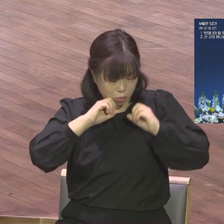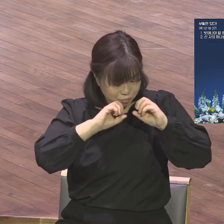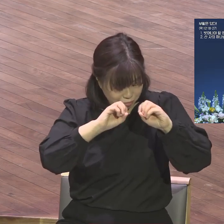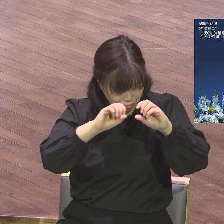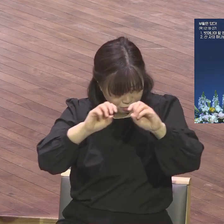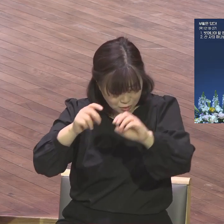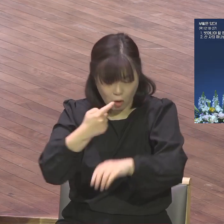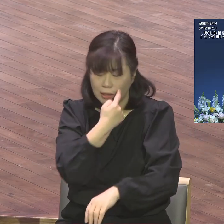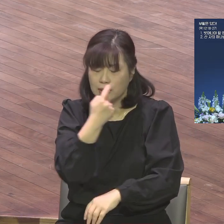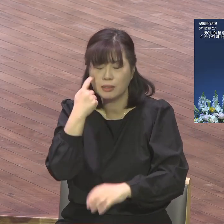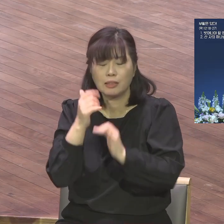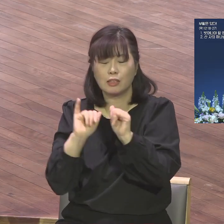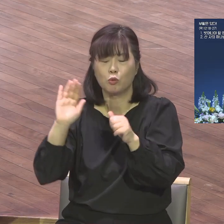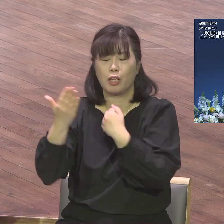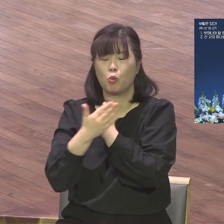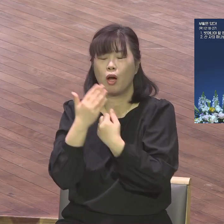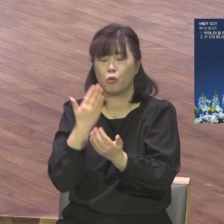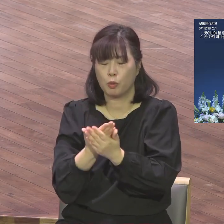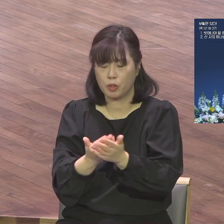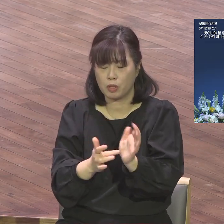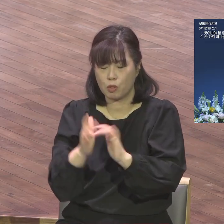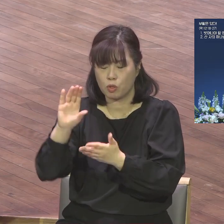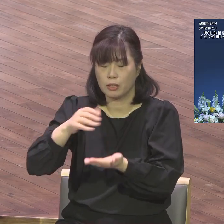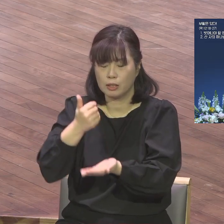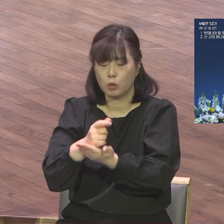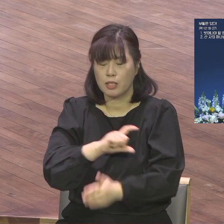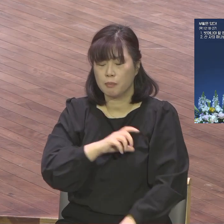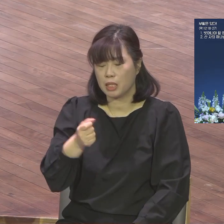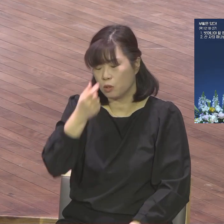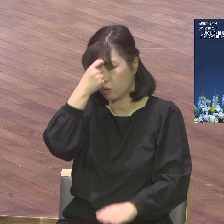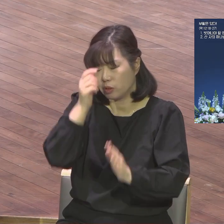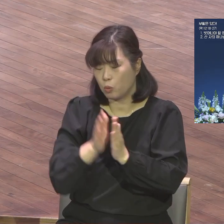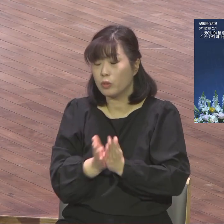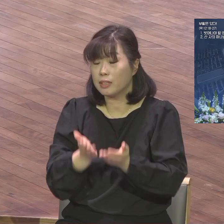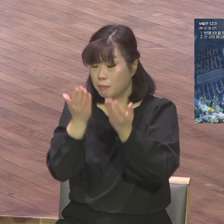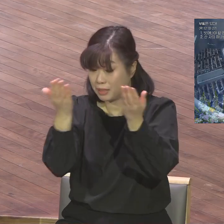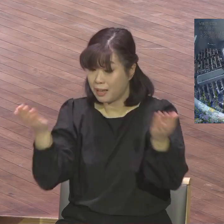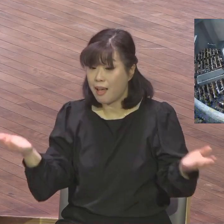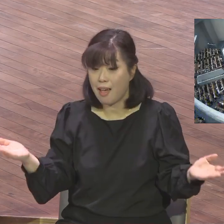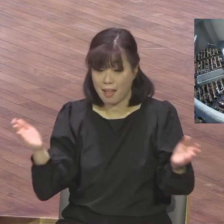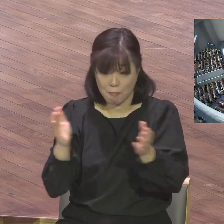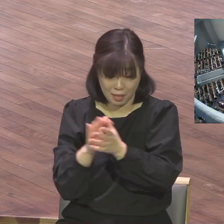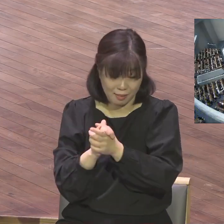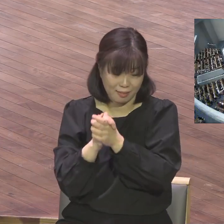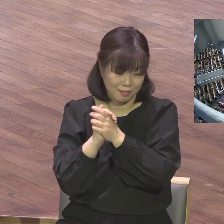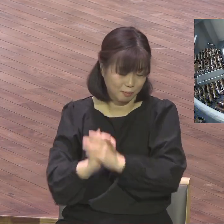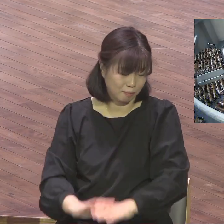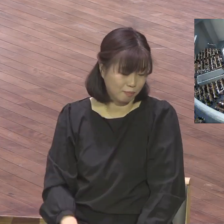도와주옵소서. 예수 그리스도를 받들어 기도합니다. 아멘.